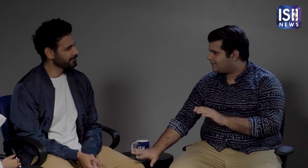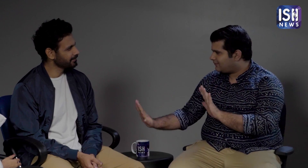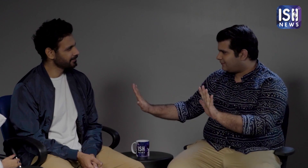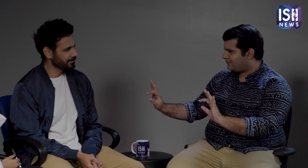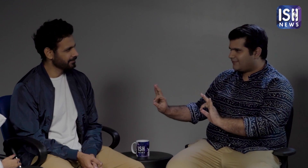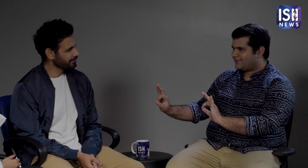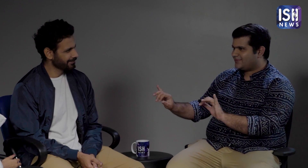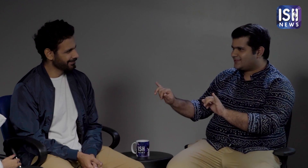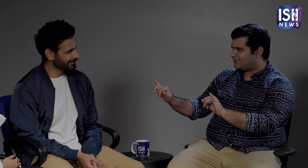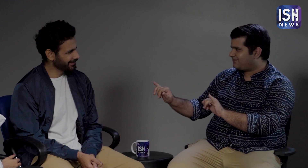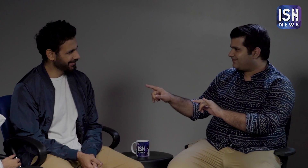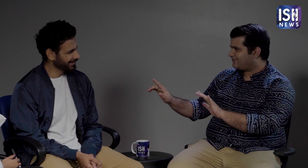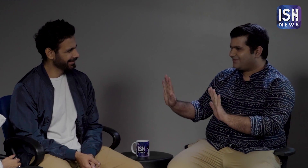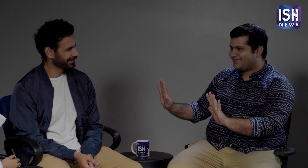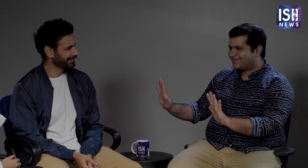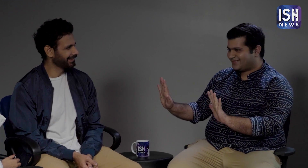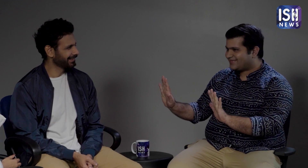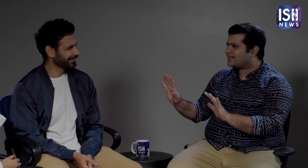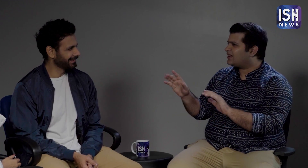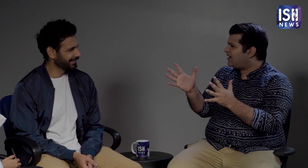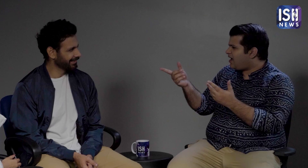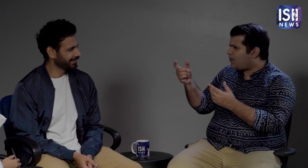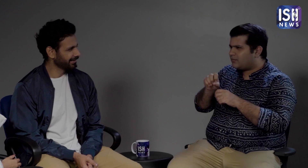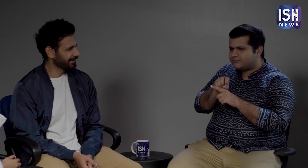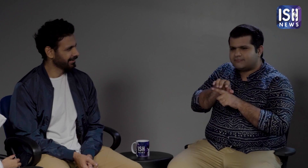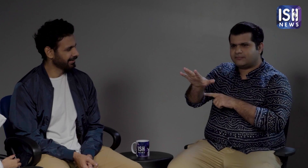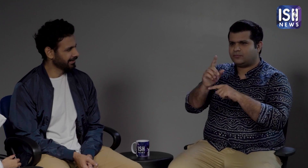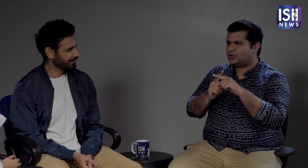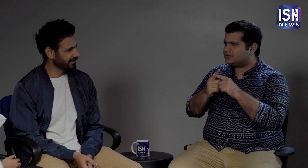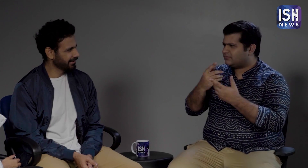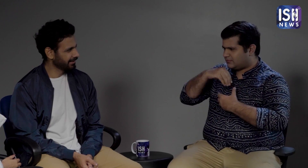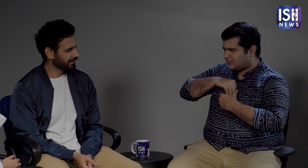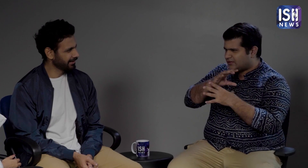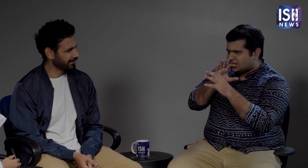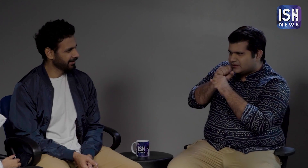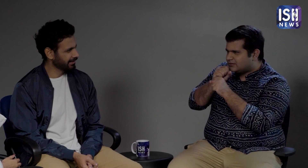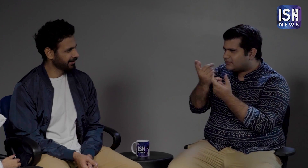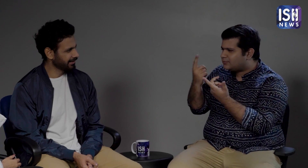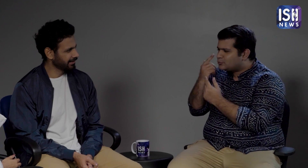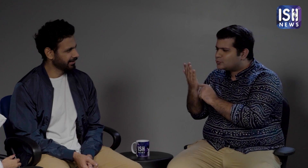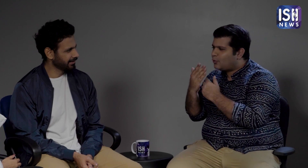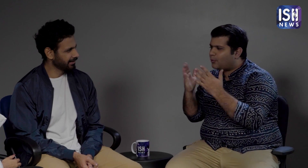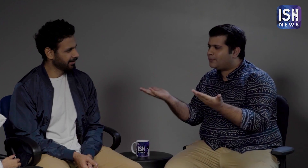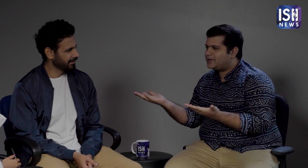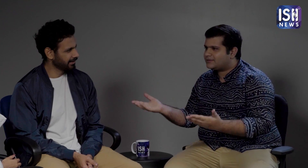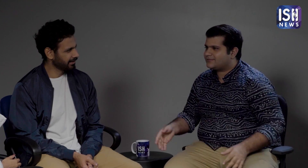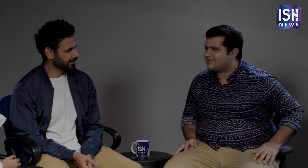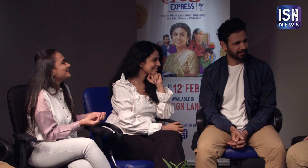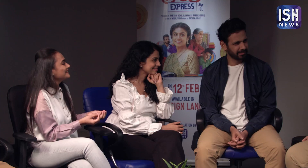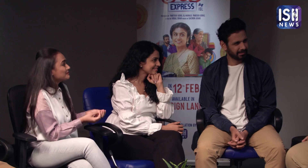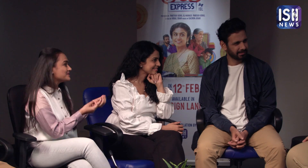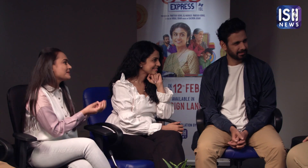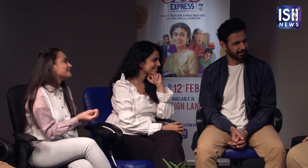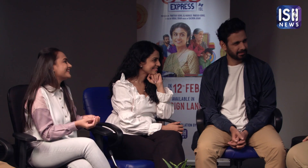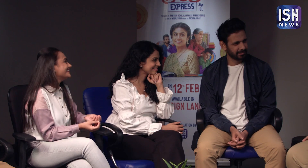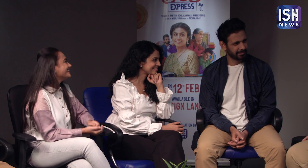में, रियल लाइफ में इट इज एग्जैक्टली सेम। हाउ कम यू आर ऑलवेज सो पॉजिटिव। आपका क्या